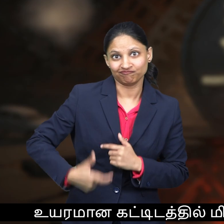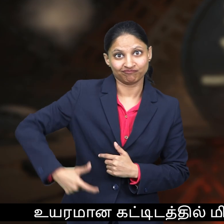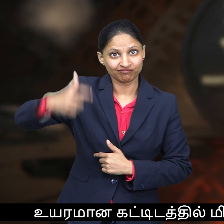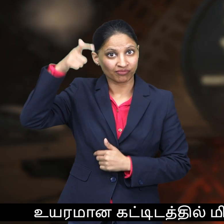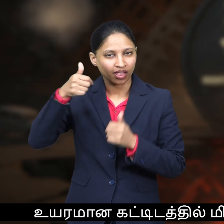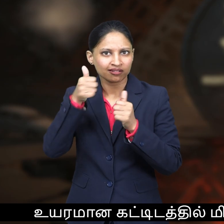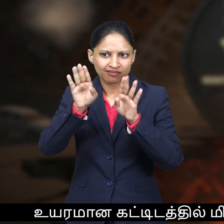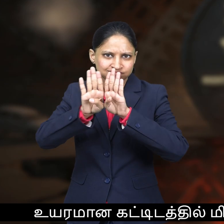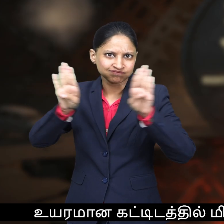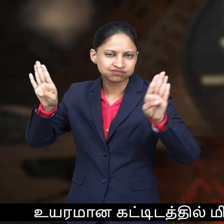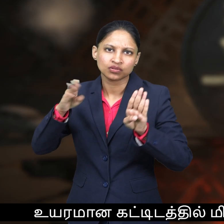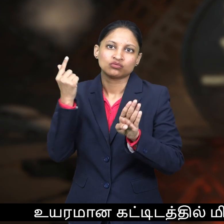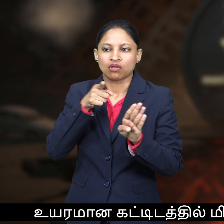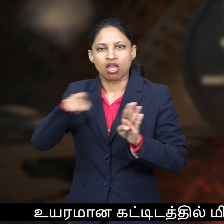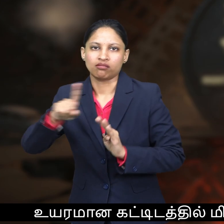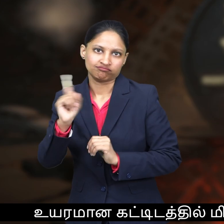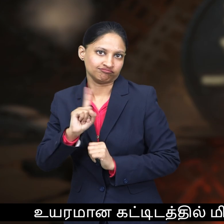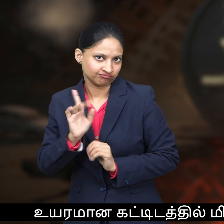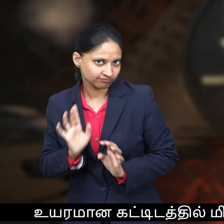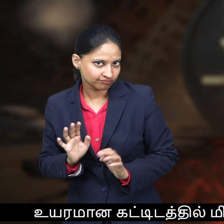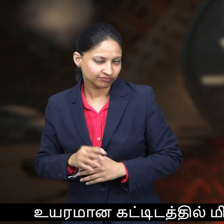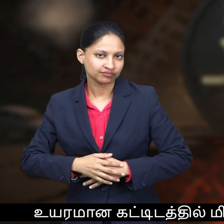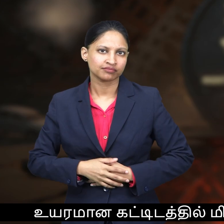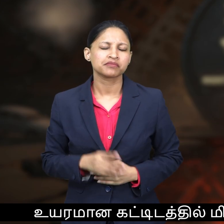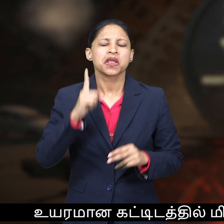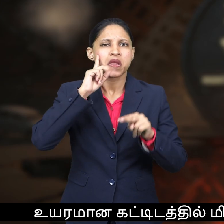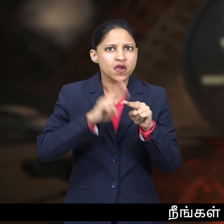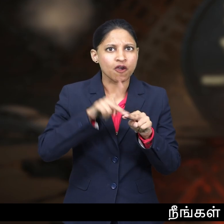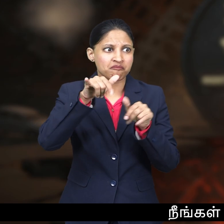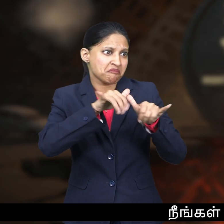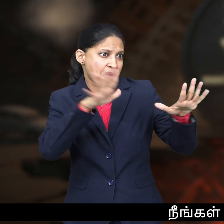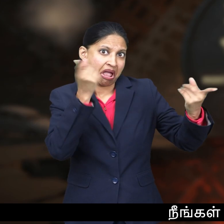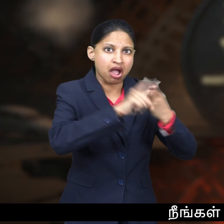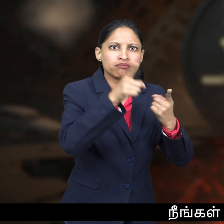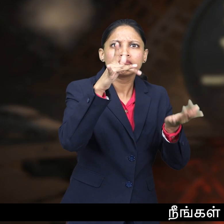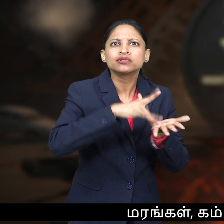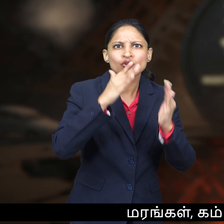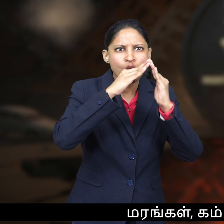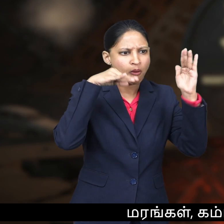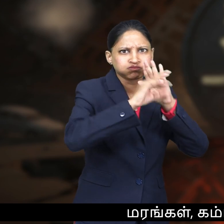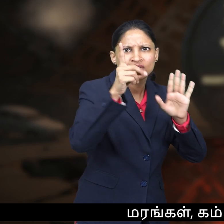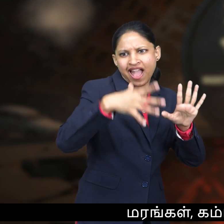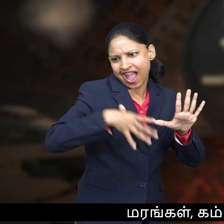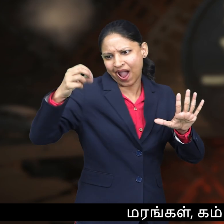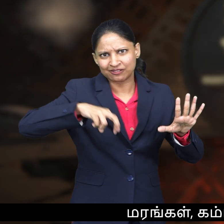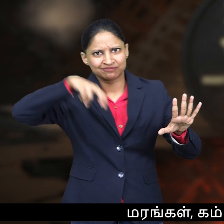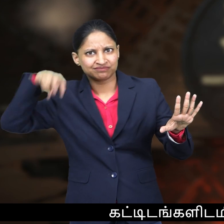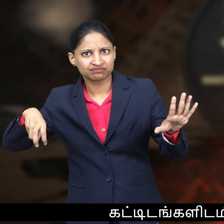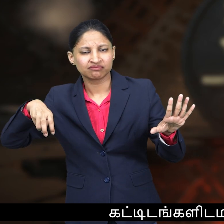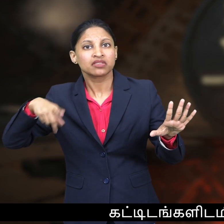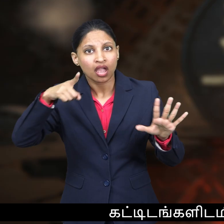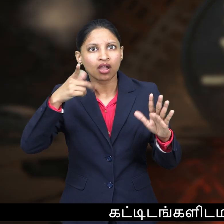உயரமான கட்டிடத்தில் மின் தூக்கியை பயன்படுத்த வேண்டாம். நீங்கள் வெளியே இருந்தால் மரங்கள்,